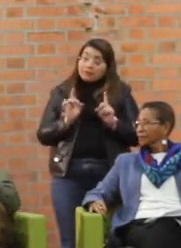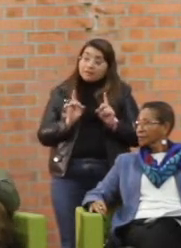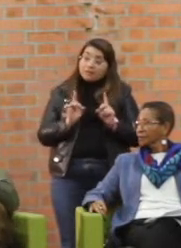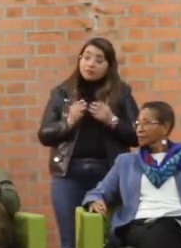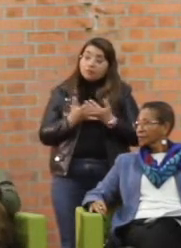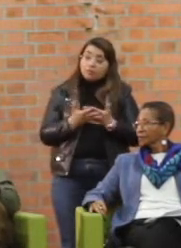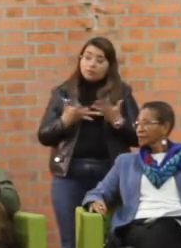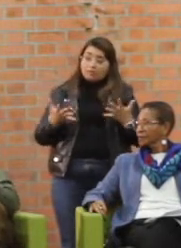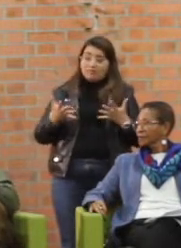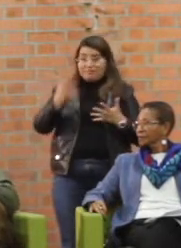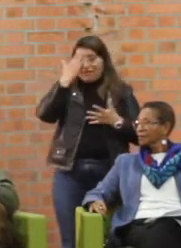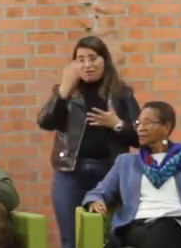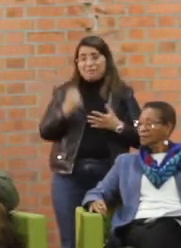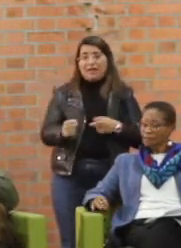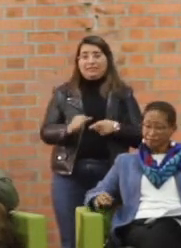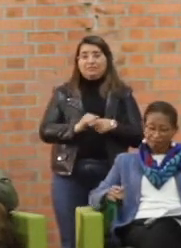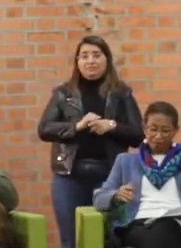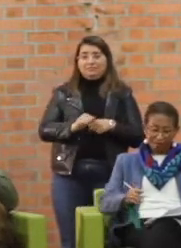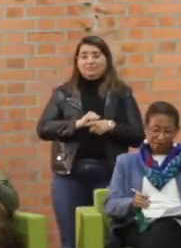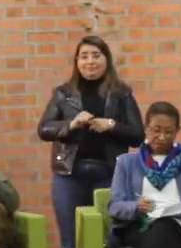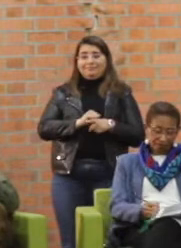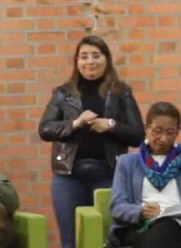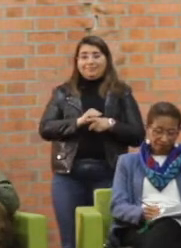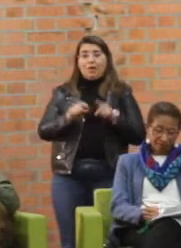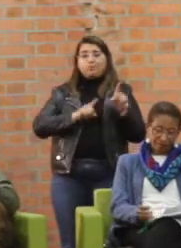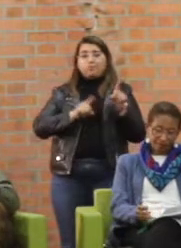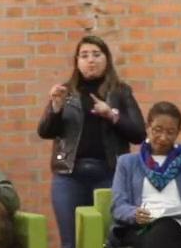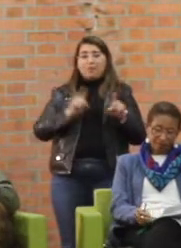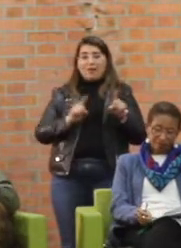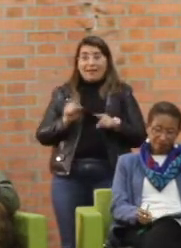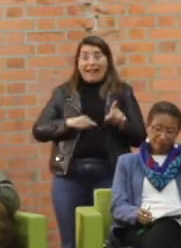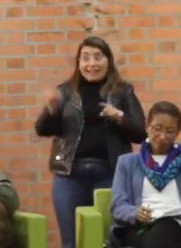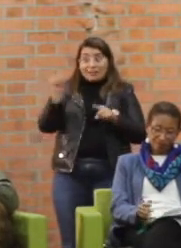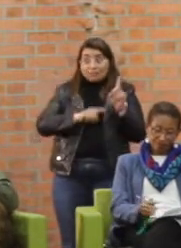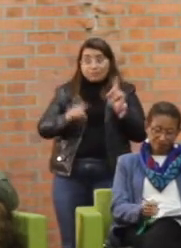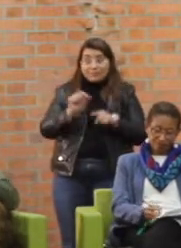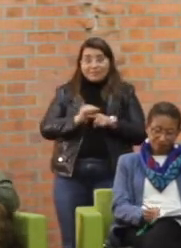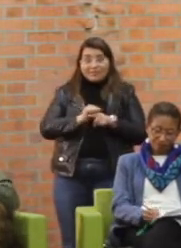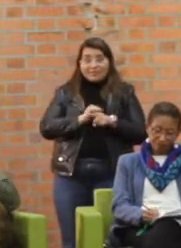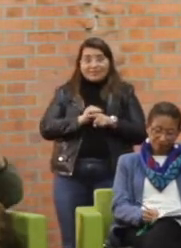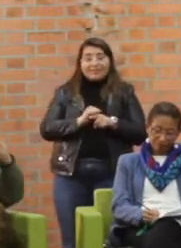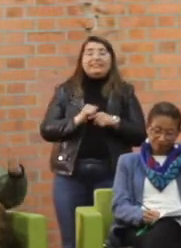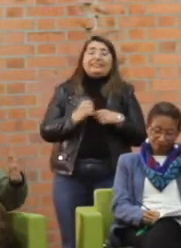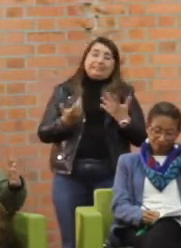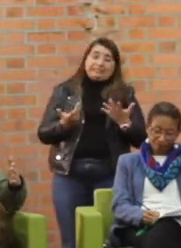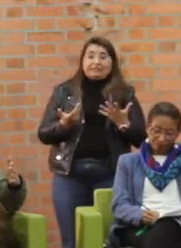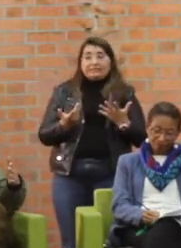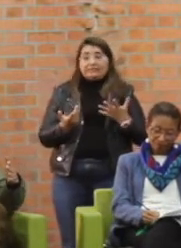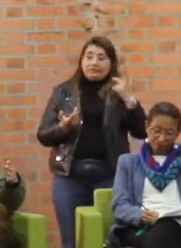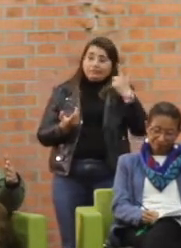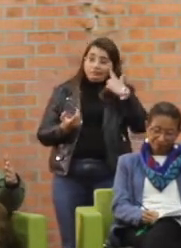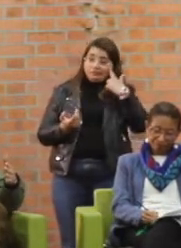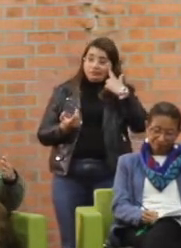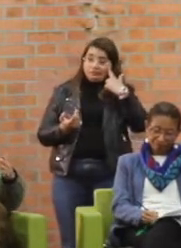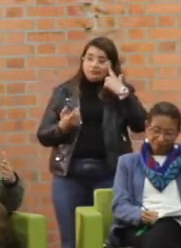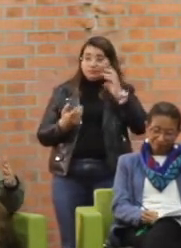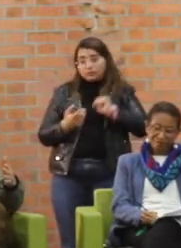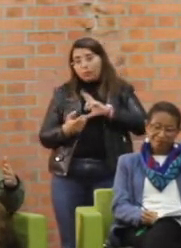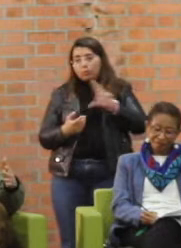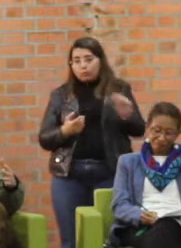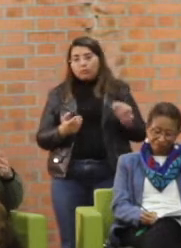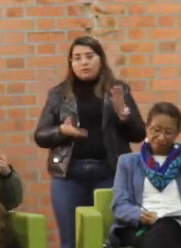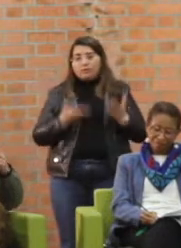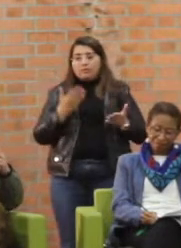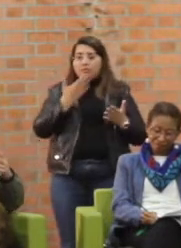esas conquistas son frágiles Cuando solo se ganan por vía judicial o si no tengan en cuenta Robert sus wave en